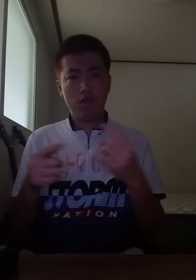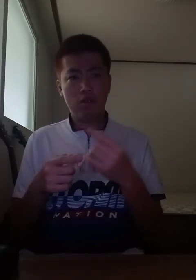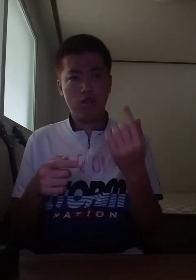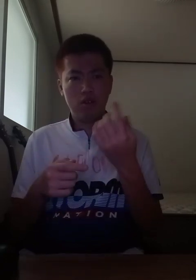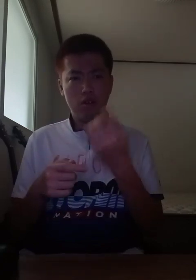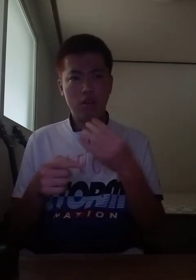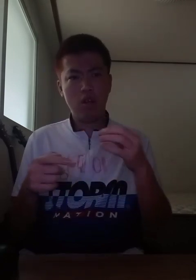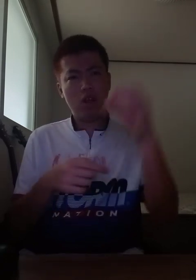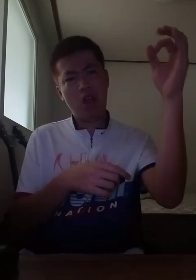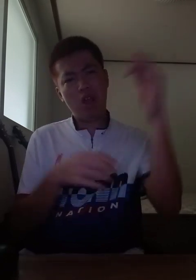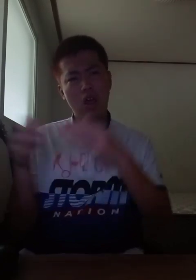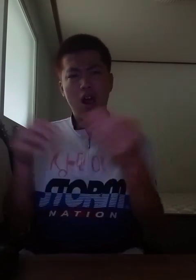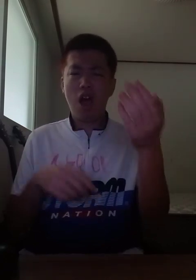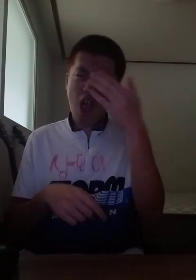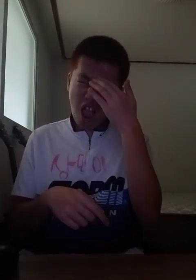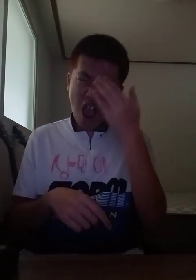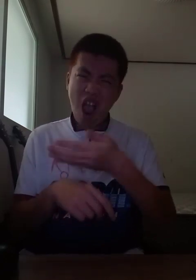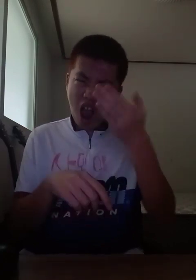계단 오르고 열받아요.